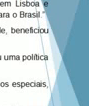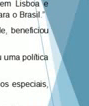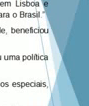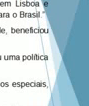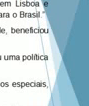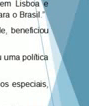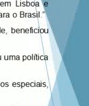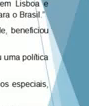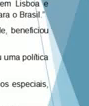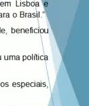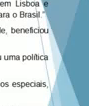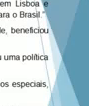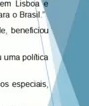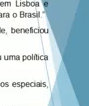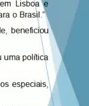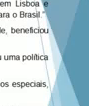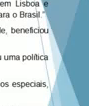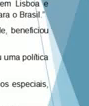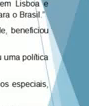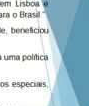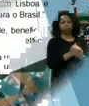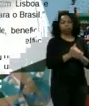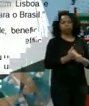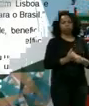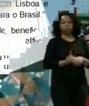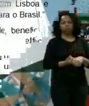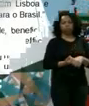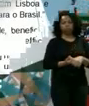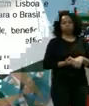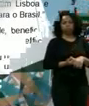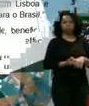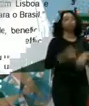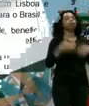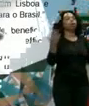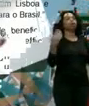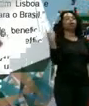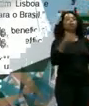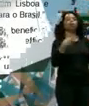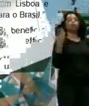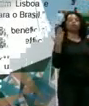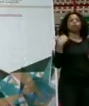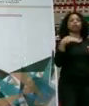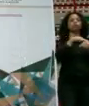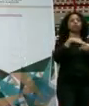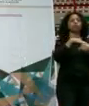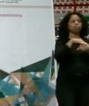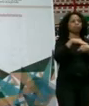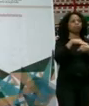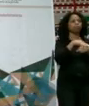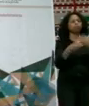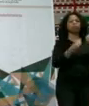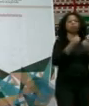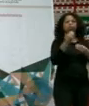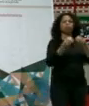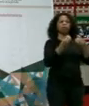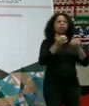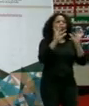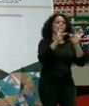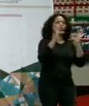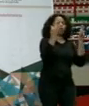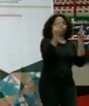a nossa. Ora, então a gente estava conversando sobre a vinda da família real. Ciliano,